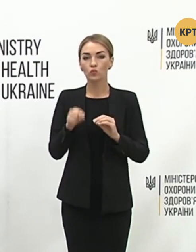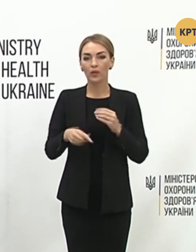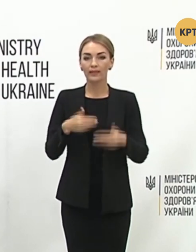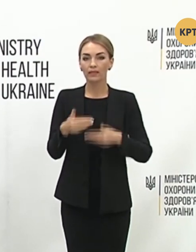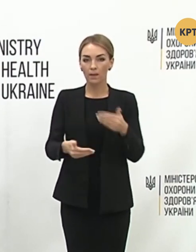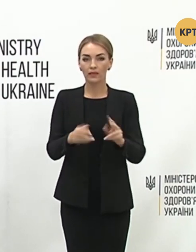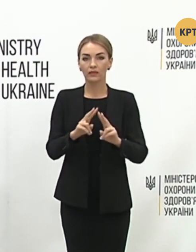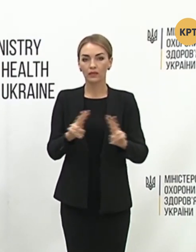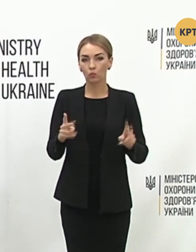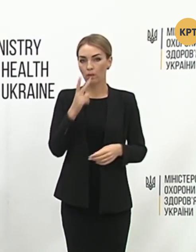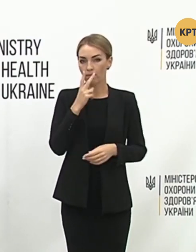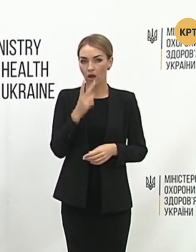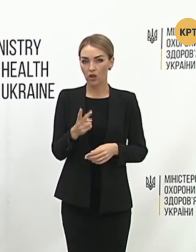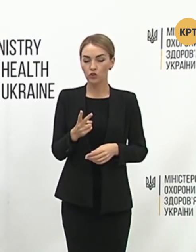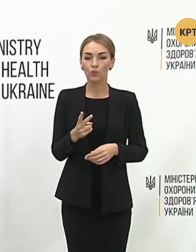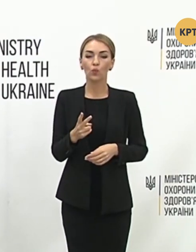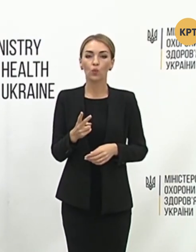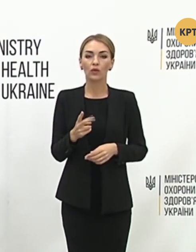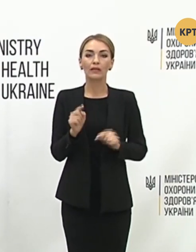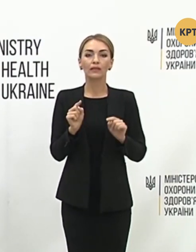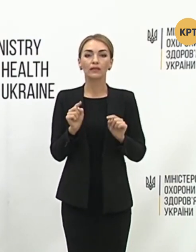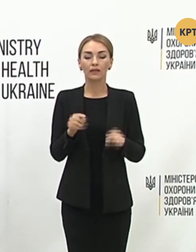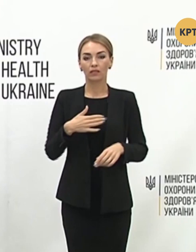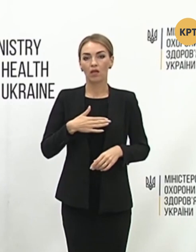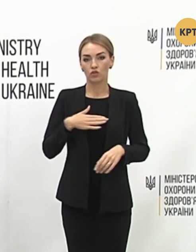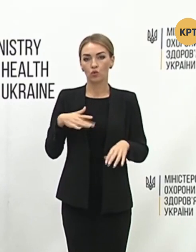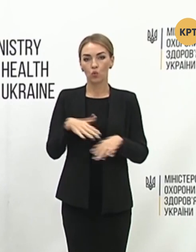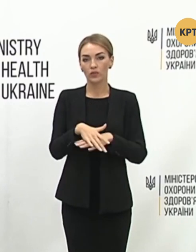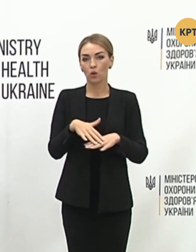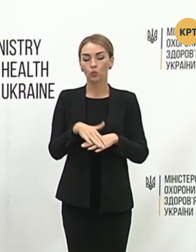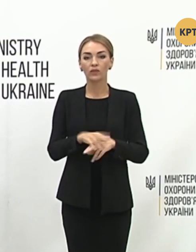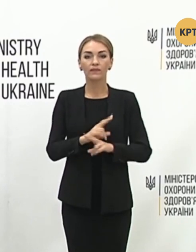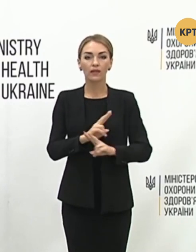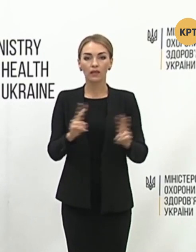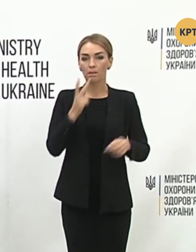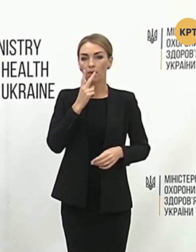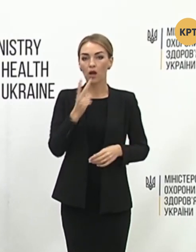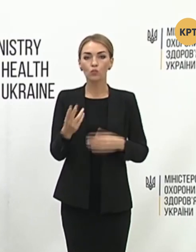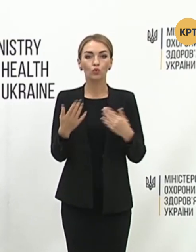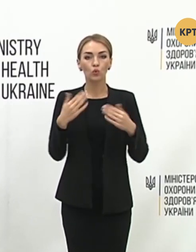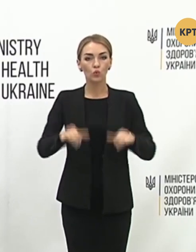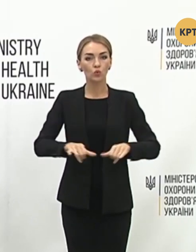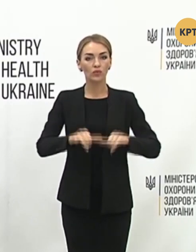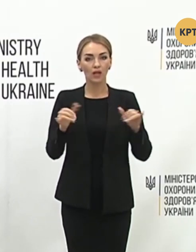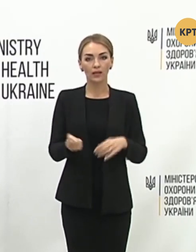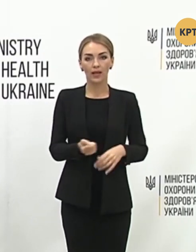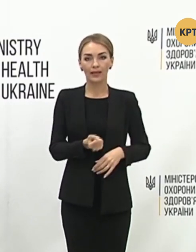тої динаміки, яку ми бачимо, і з тих наших розрахунків, які ми бачимо щодо зростання